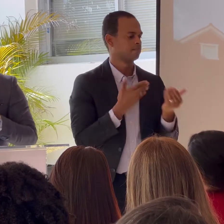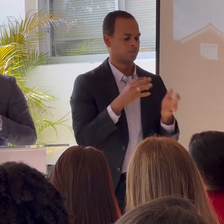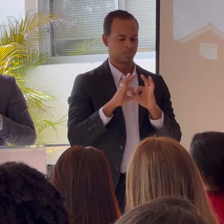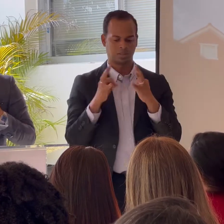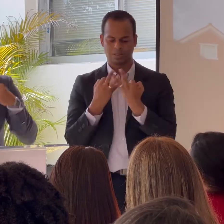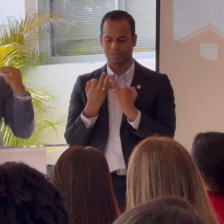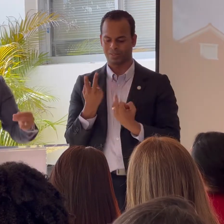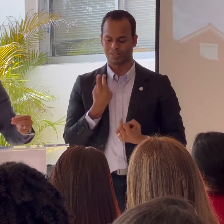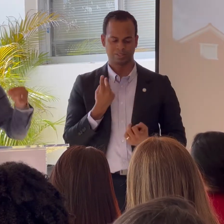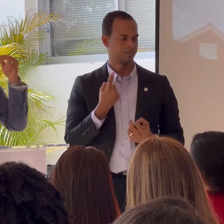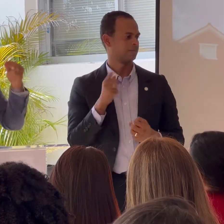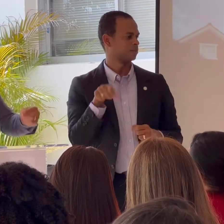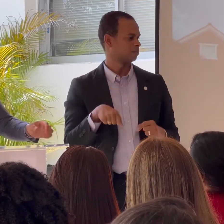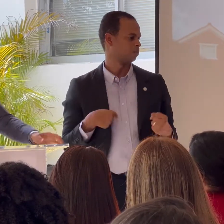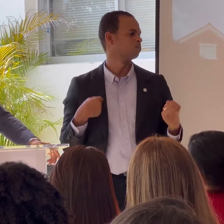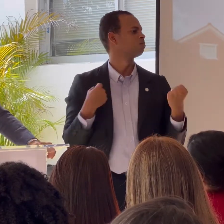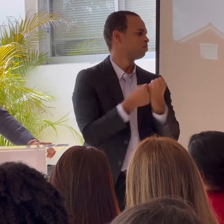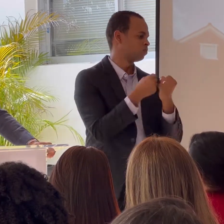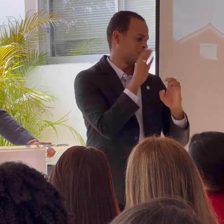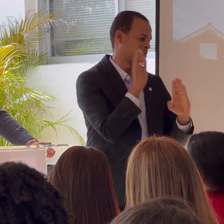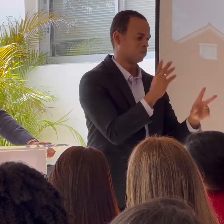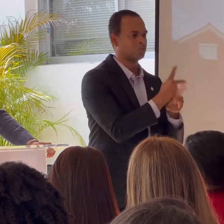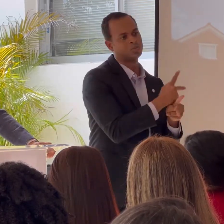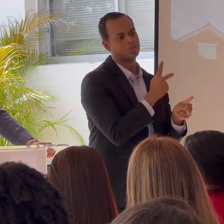y yo debemos atender.